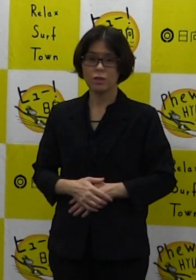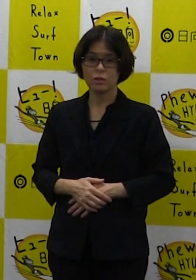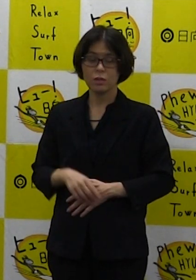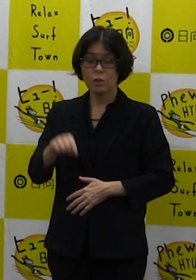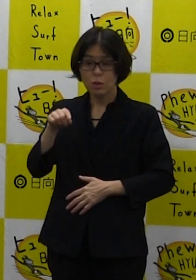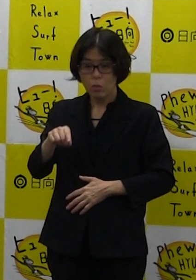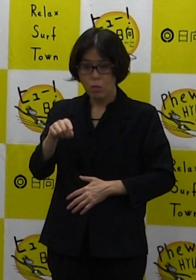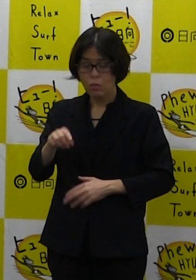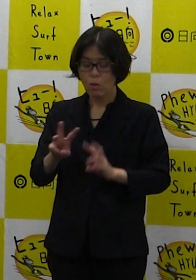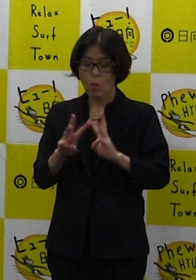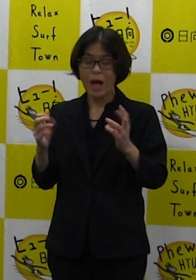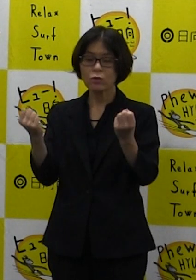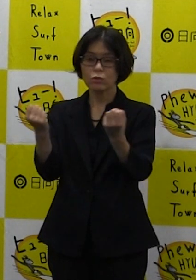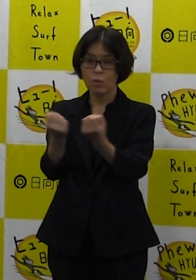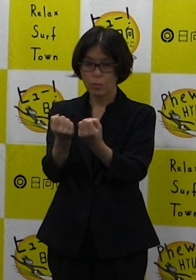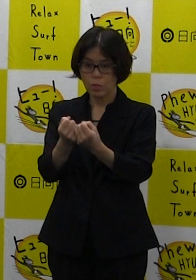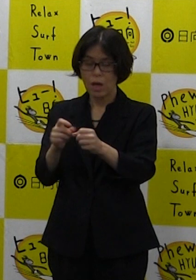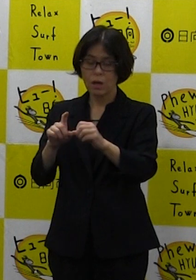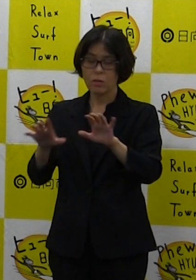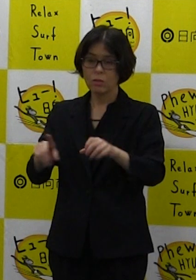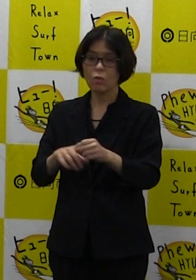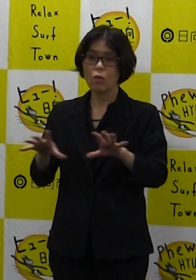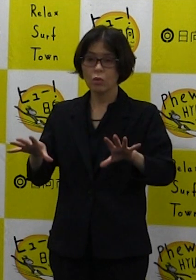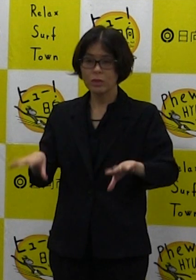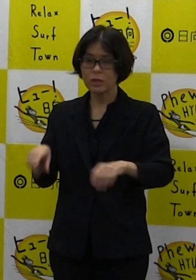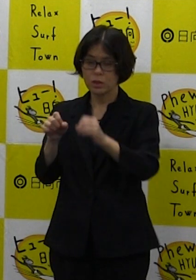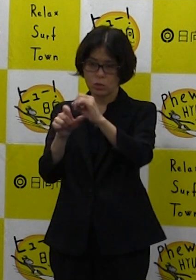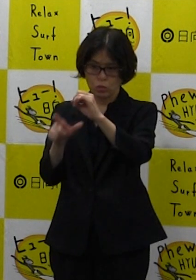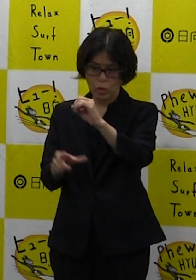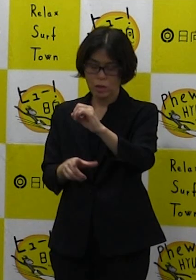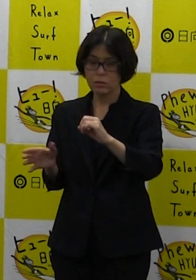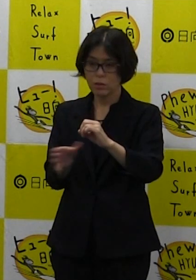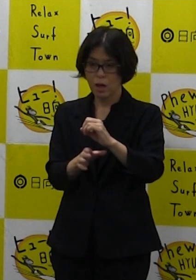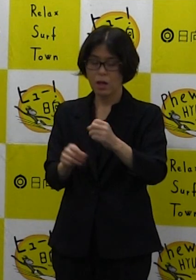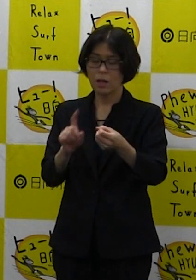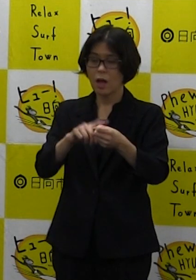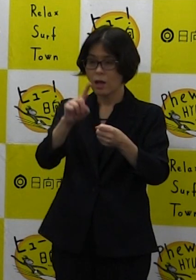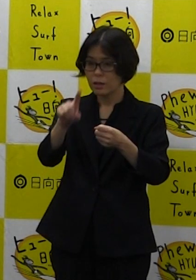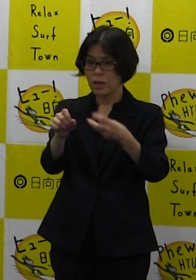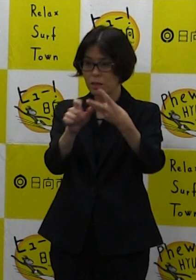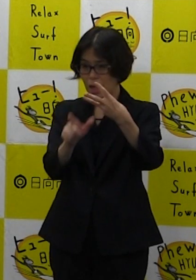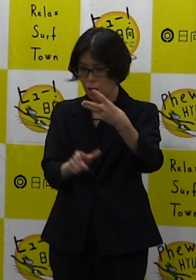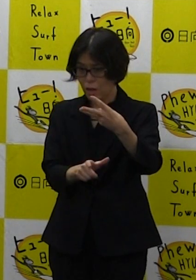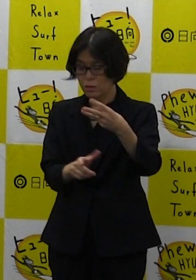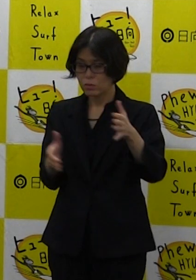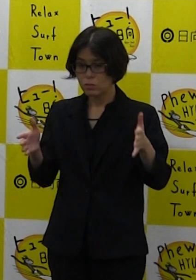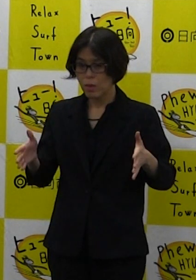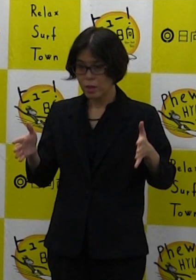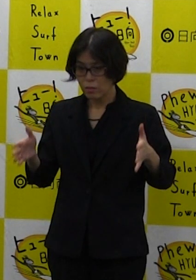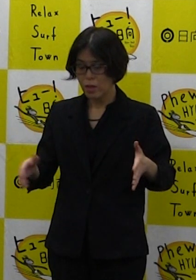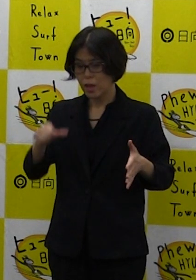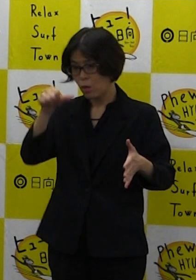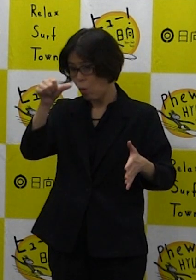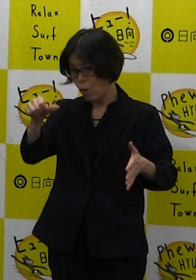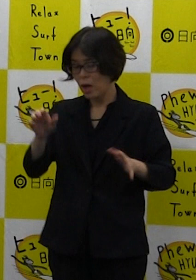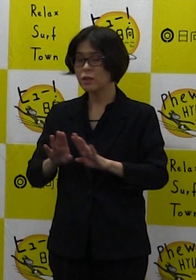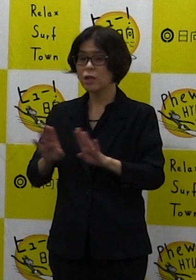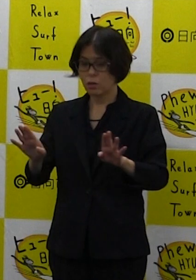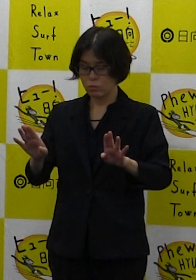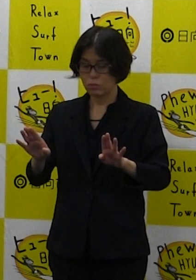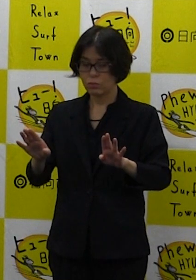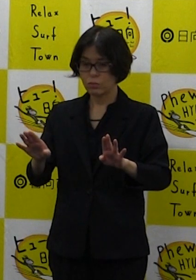本ワークショップは本年10月から来年3月までの期間に全5回開催する予定で